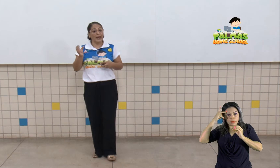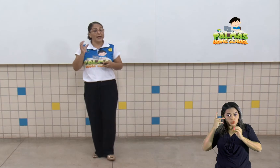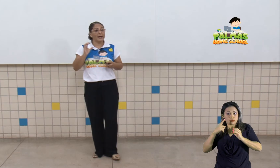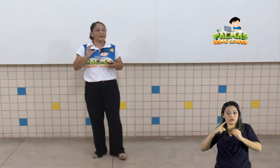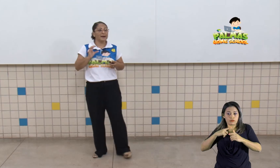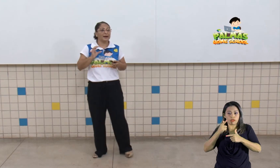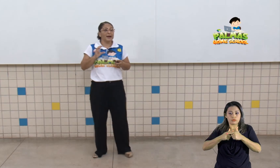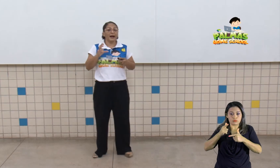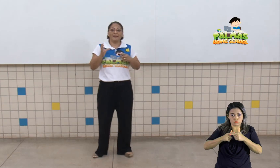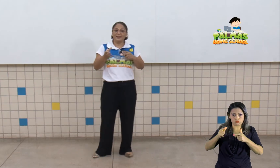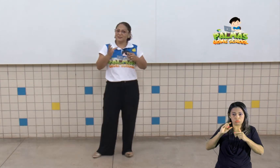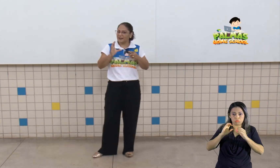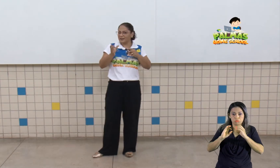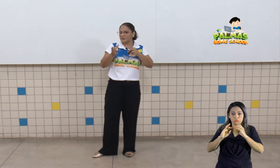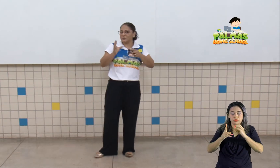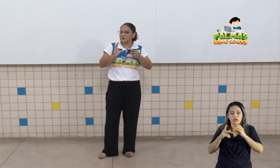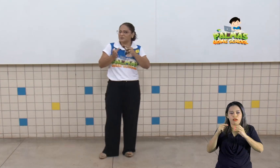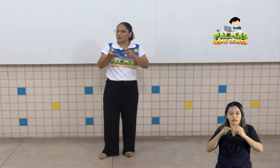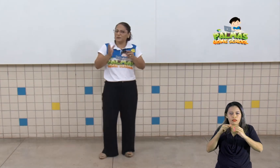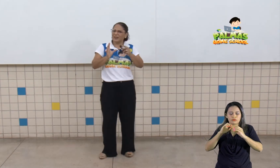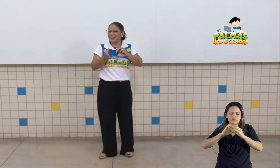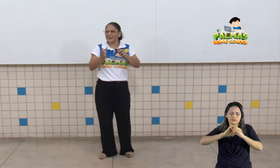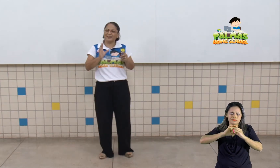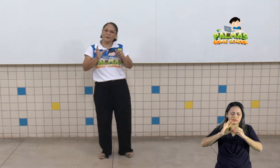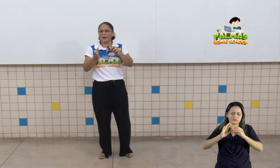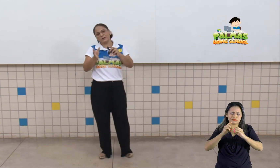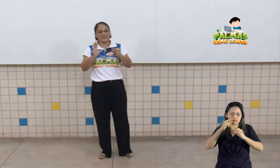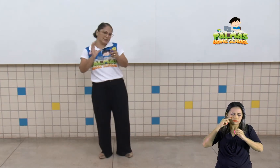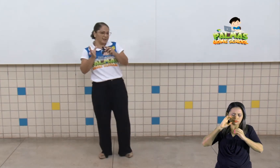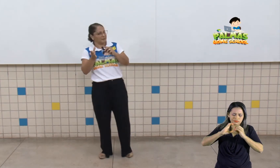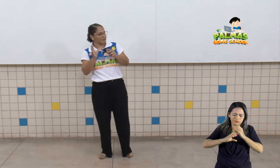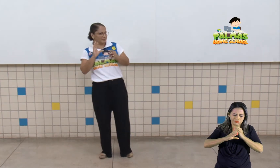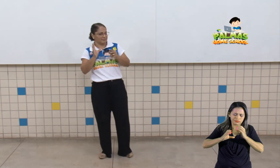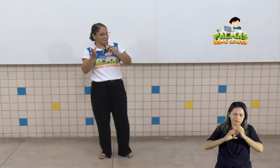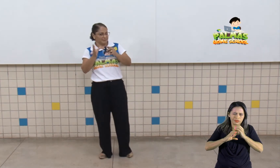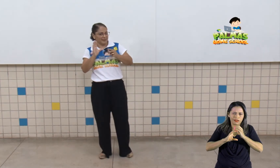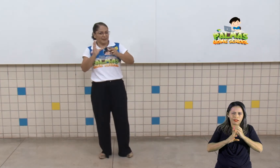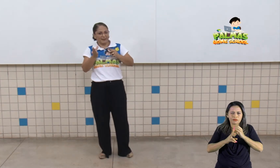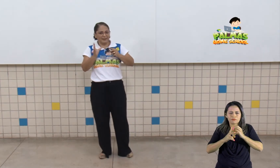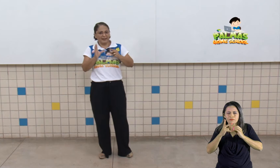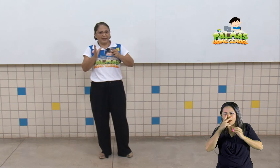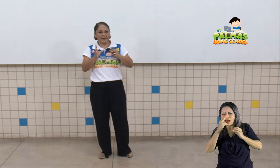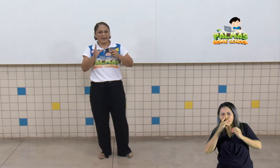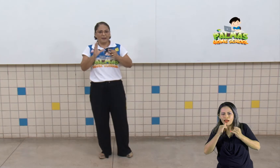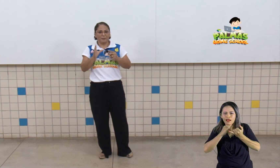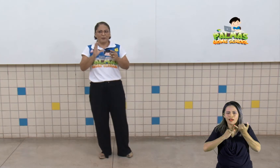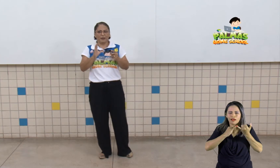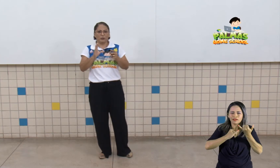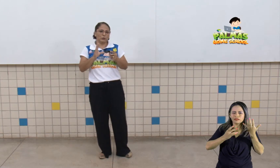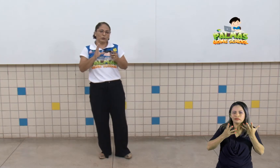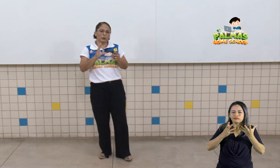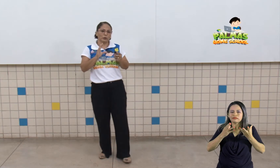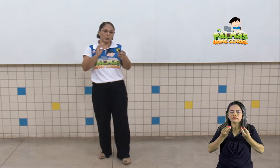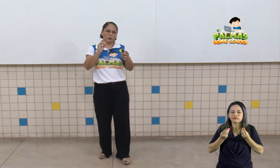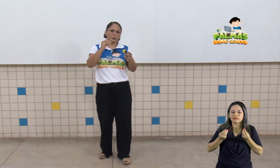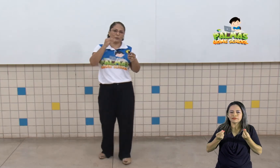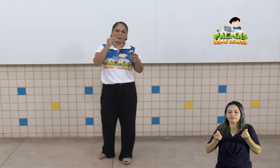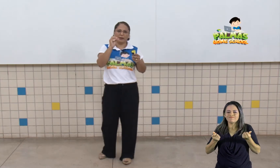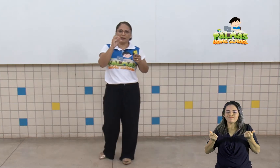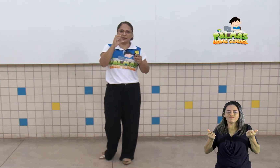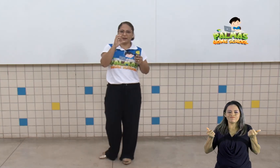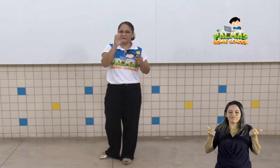astigmatismo, a lente dela, vamos falar que ela é meio assim, né,